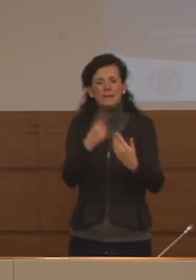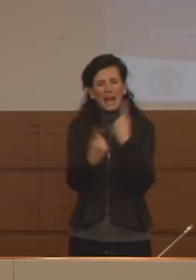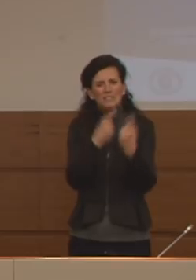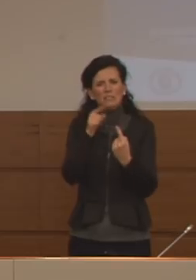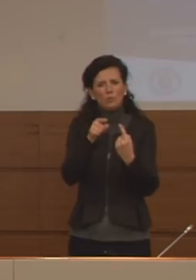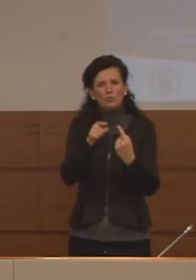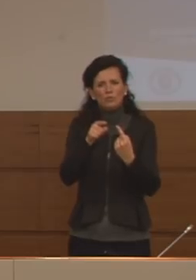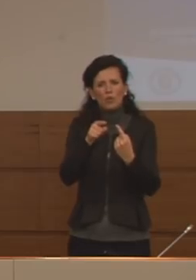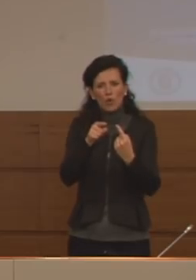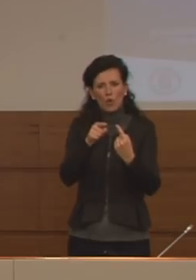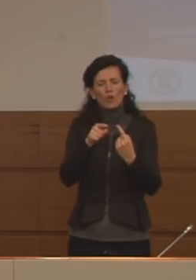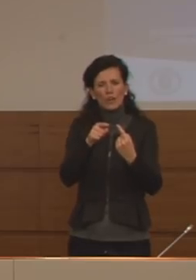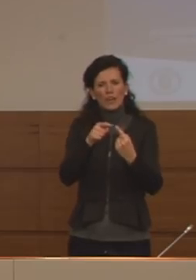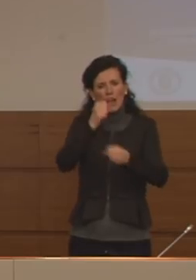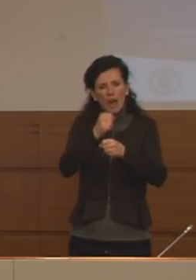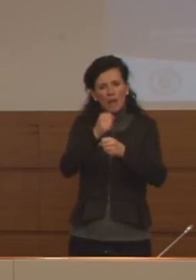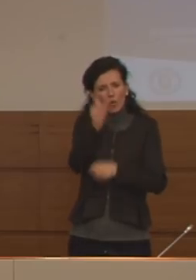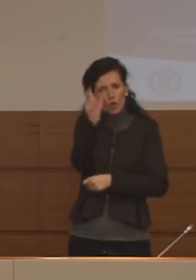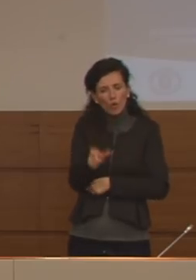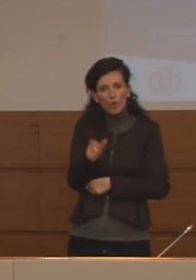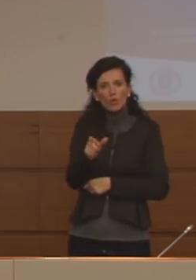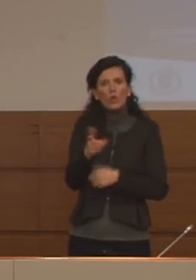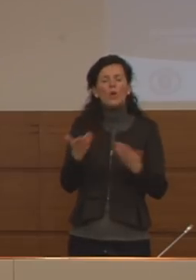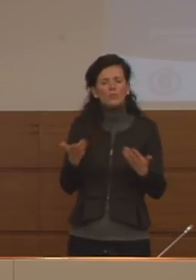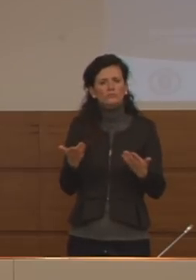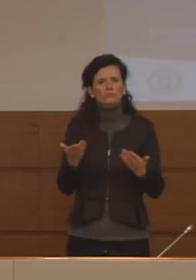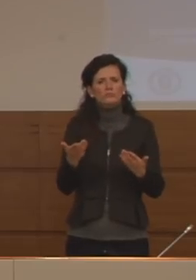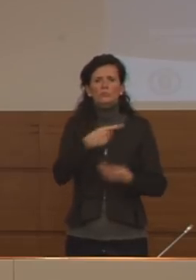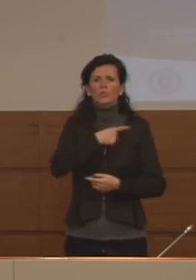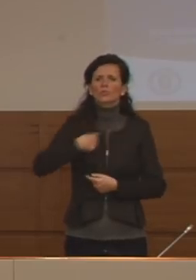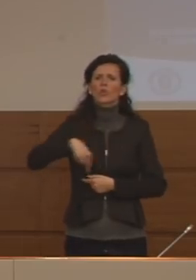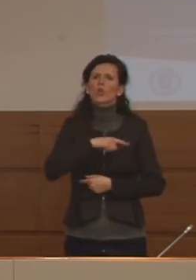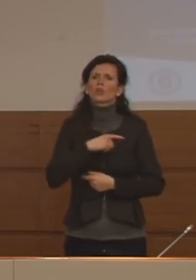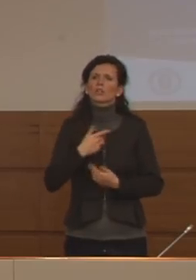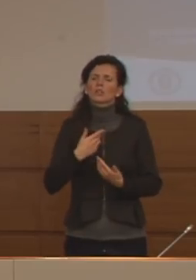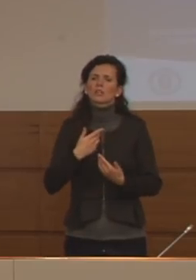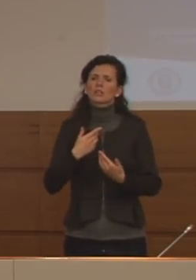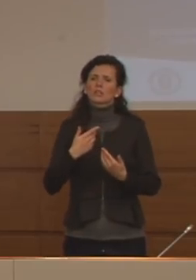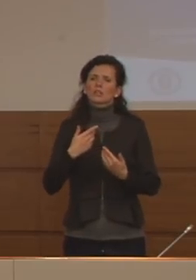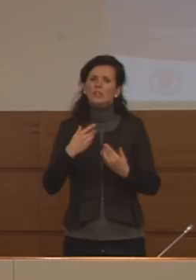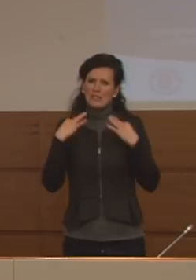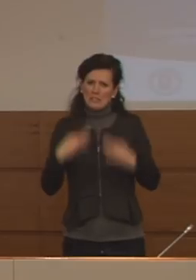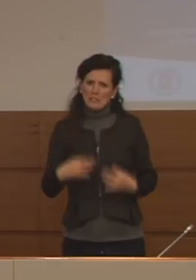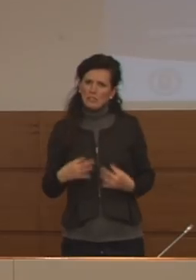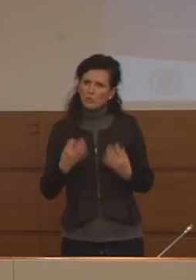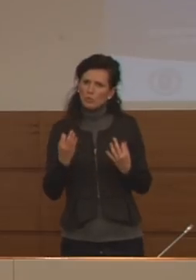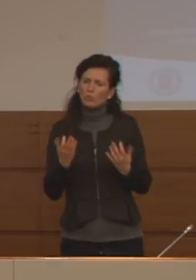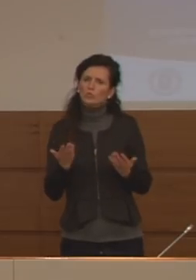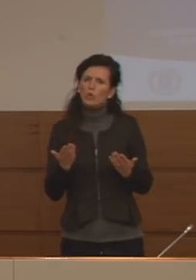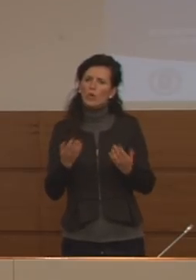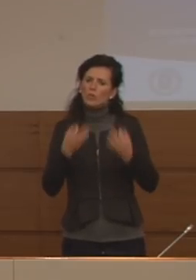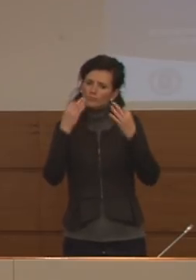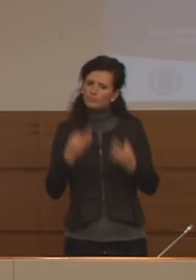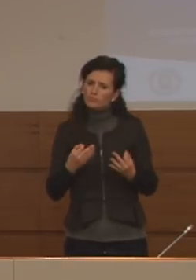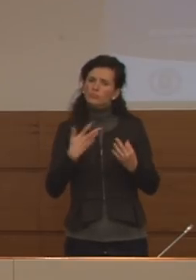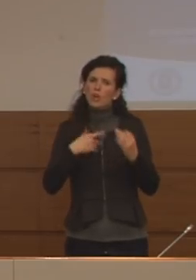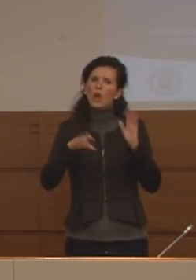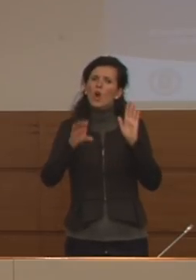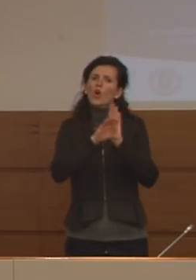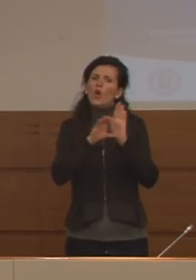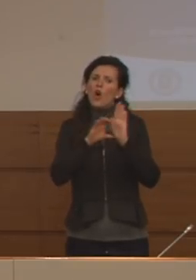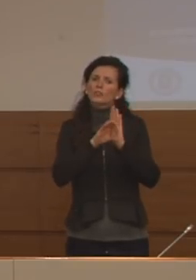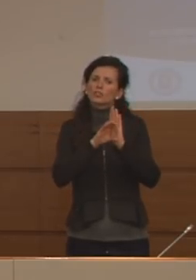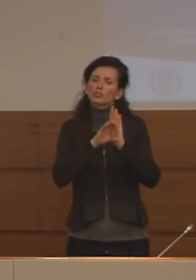infatti che noi abbiamo l'istituto soprattutto attivato uno specifico codice dedicato per